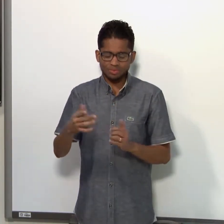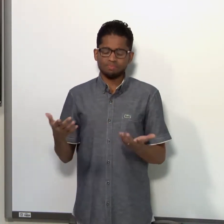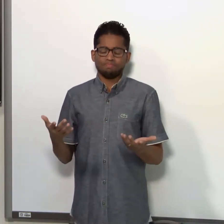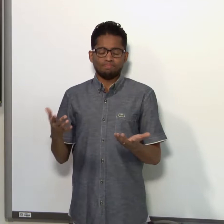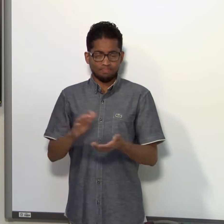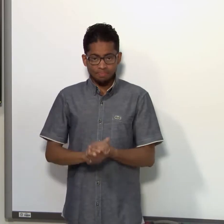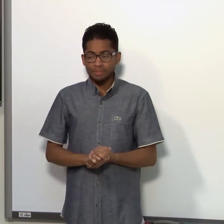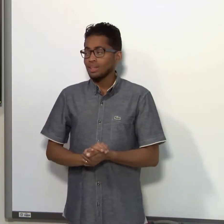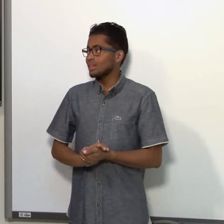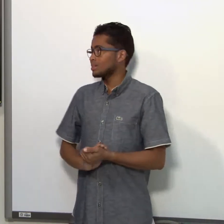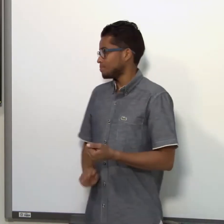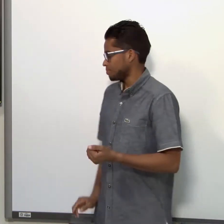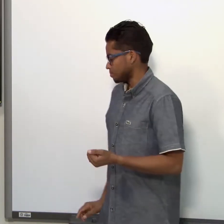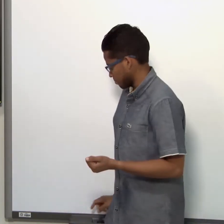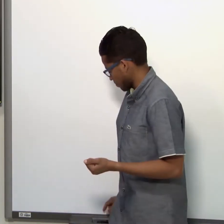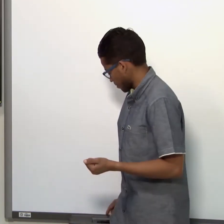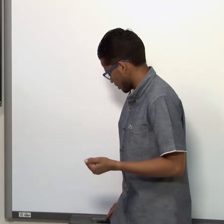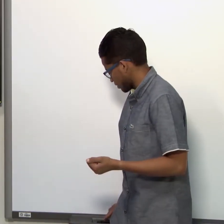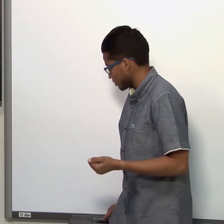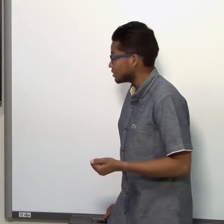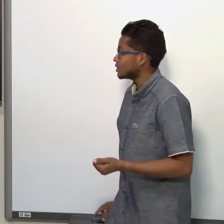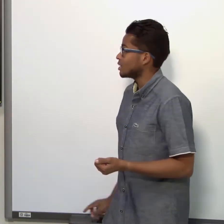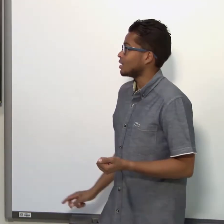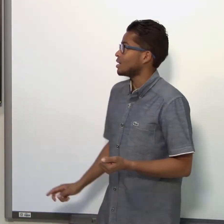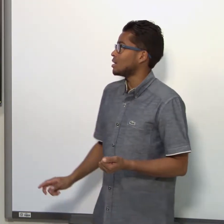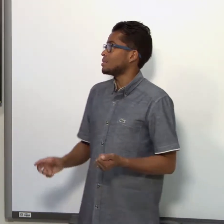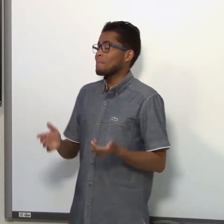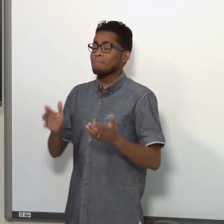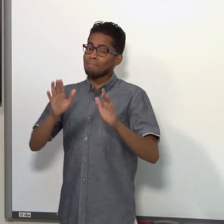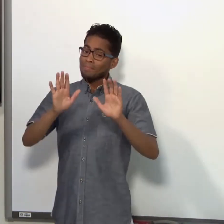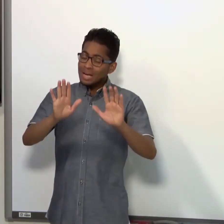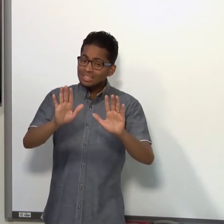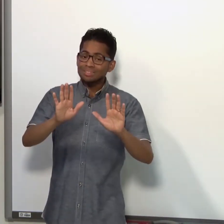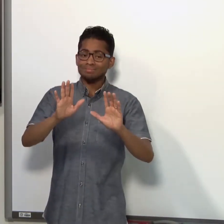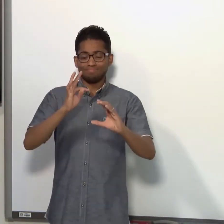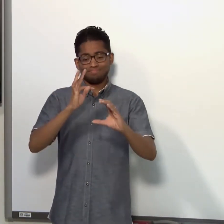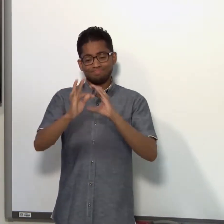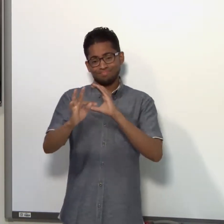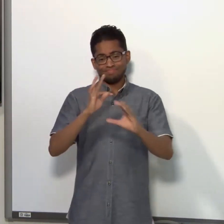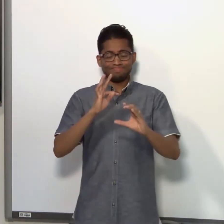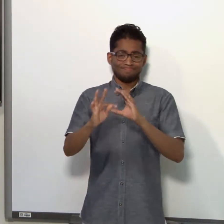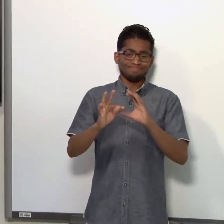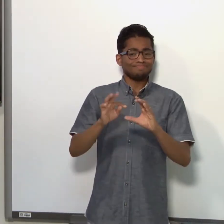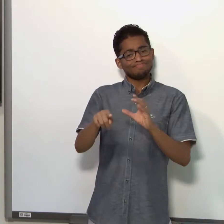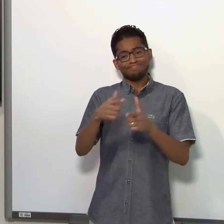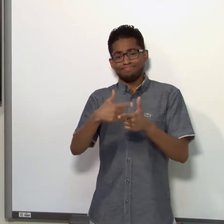o foco é a comunicação total. Mas, na comunicação total,